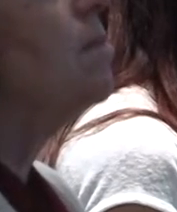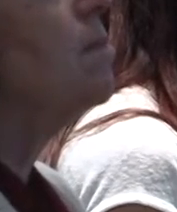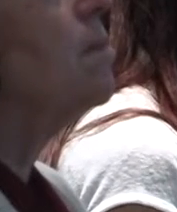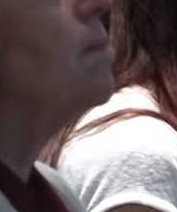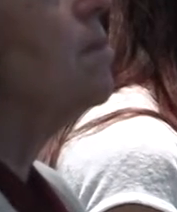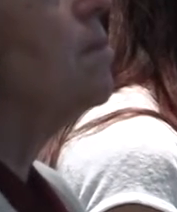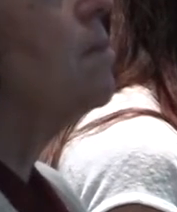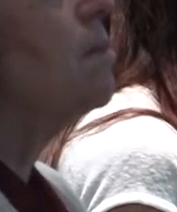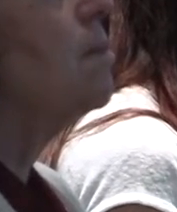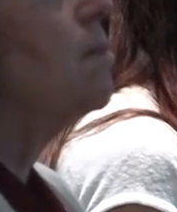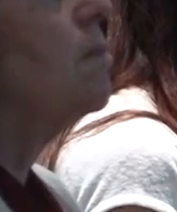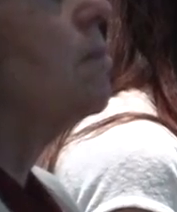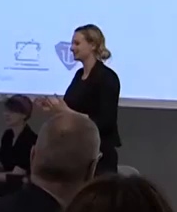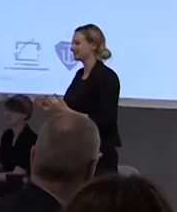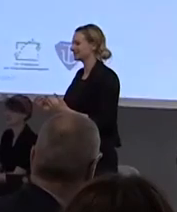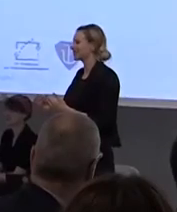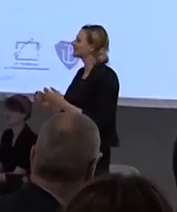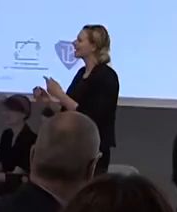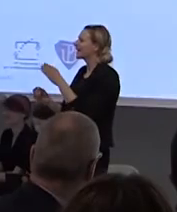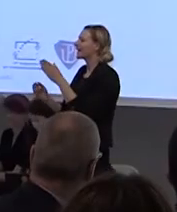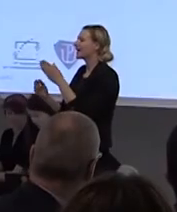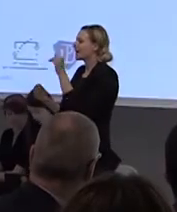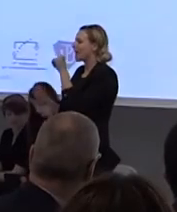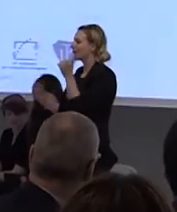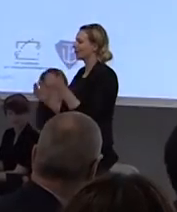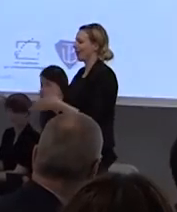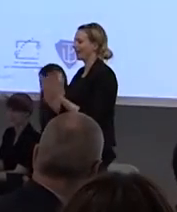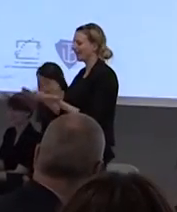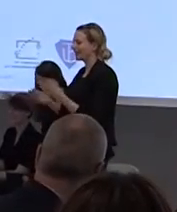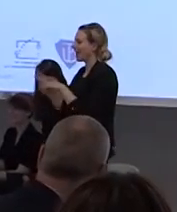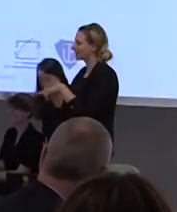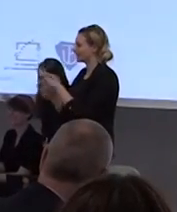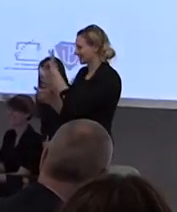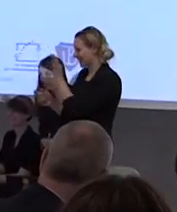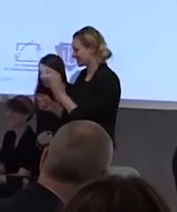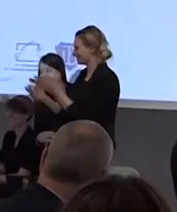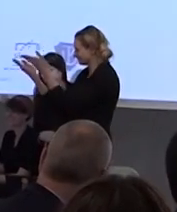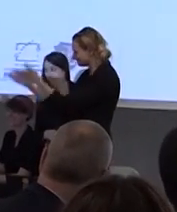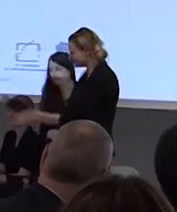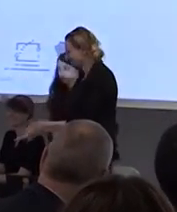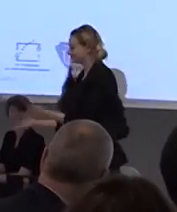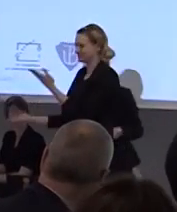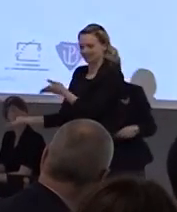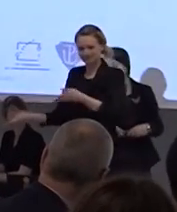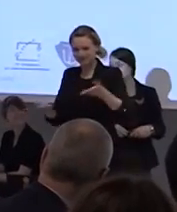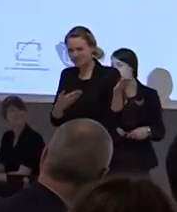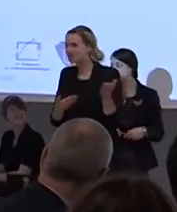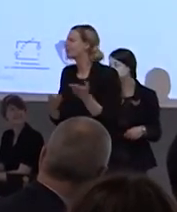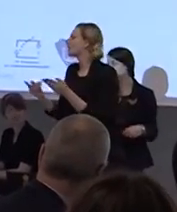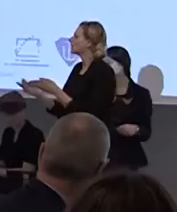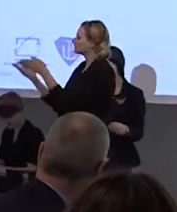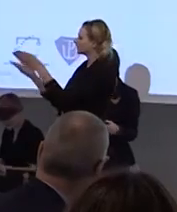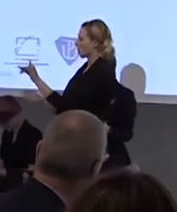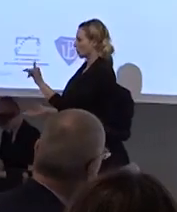dalšího hosta, paní Artemis Sakellariadis. o slovo. Věnuje se